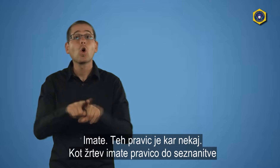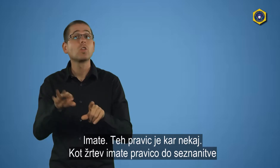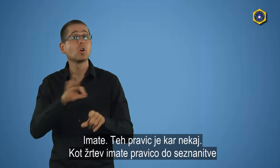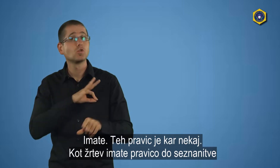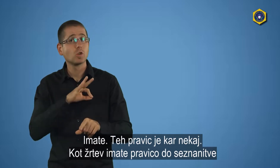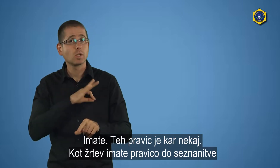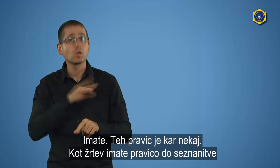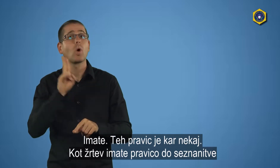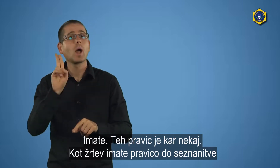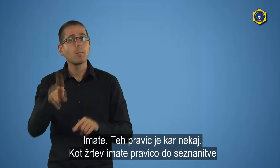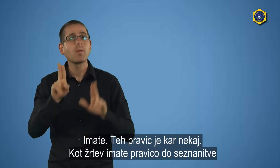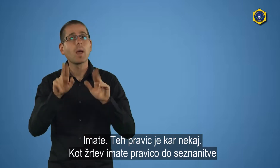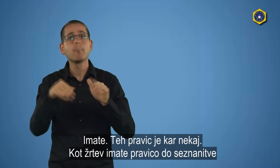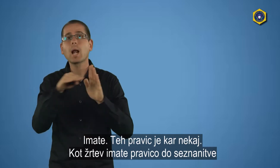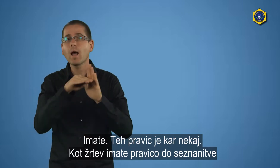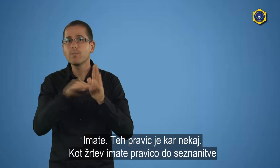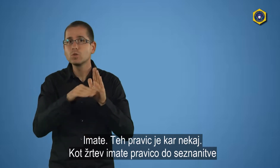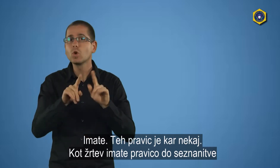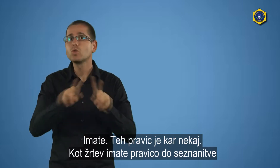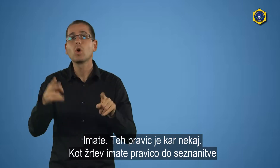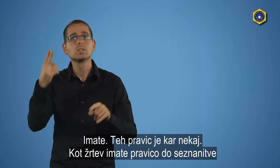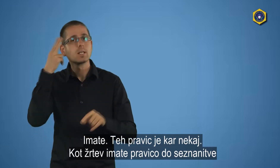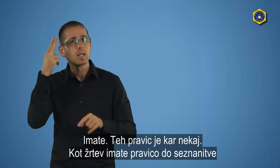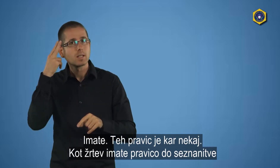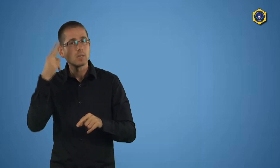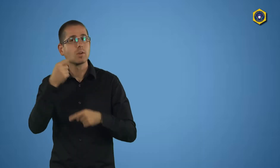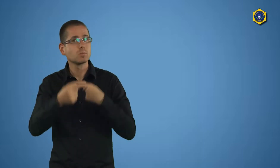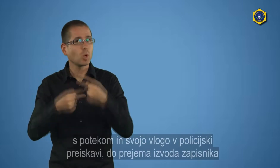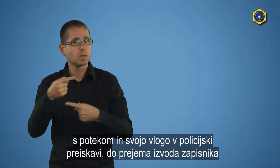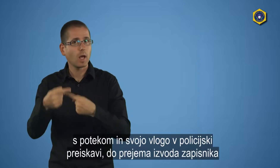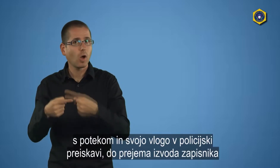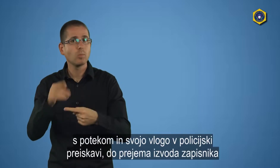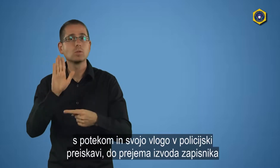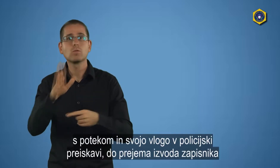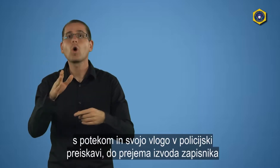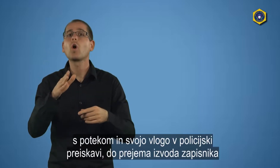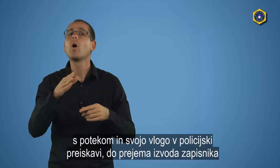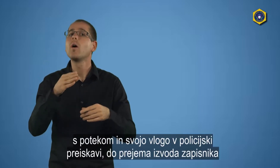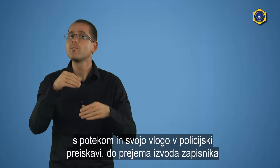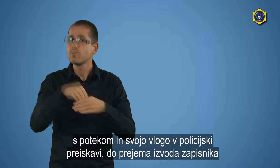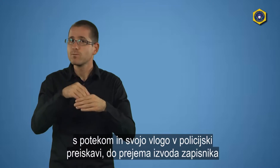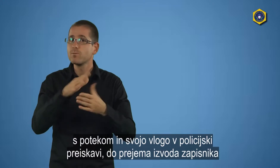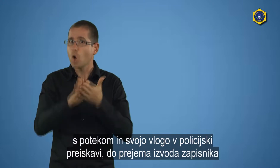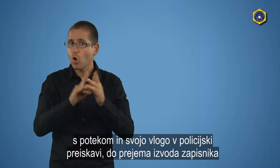Kot žrtev imate pravico do seznanitve s potekom in svojo vlogo v policijski preiskavi,